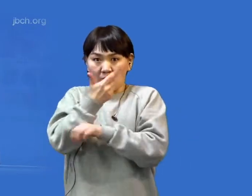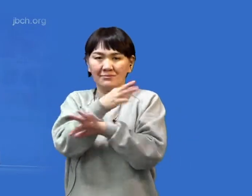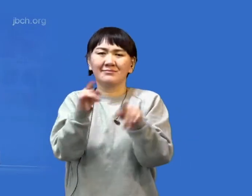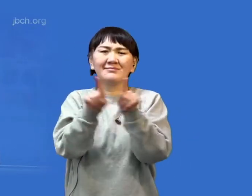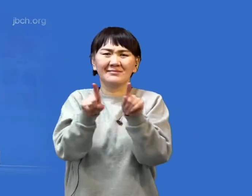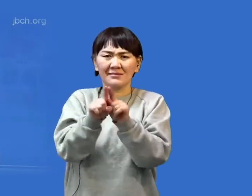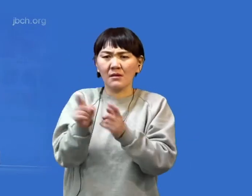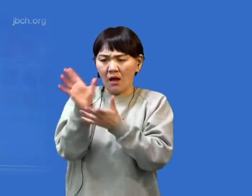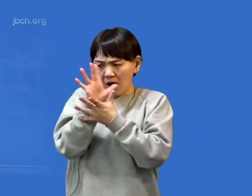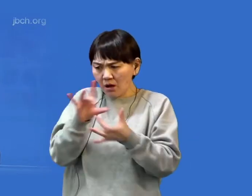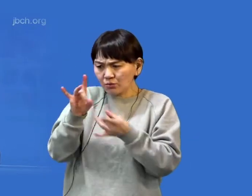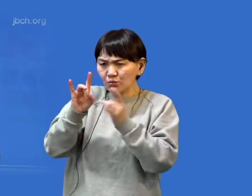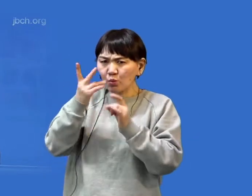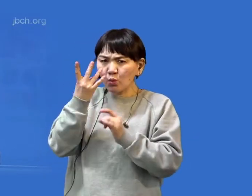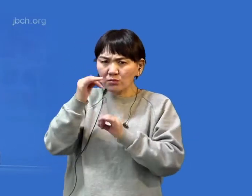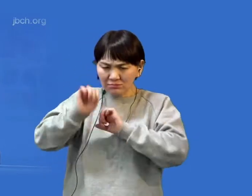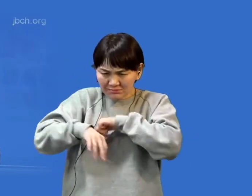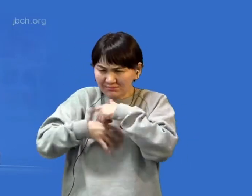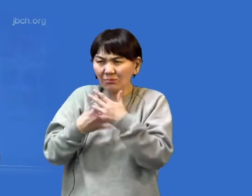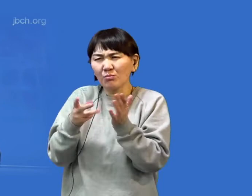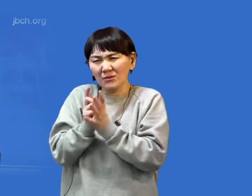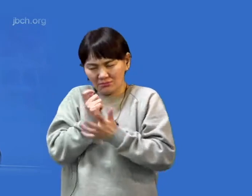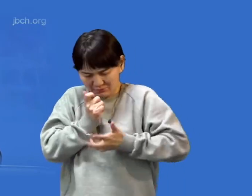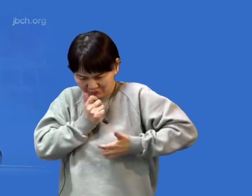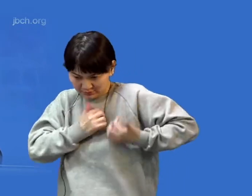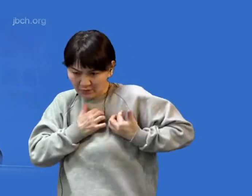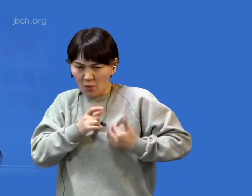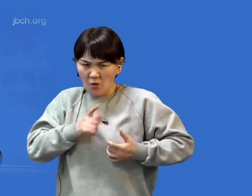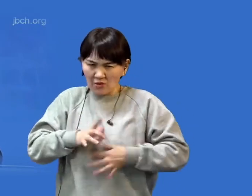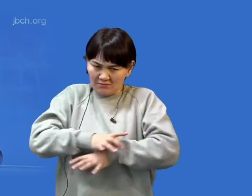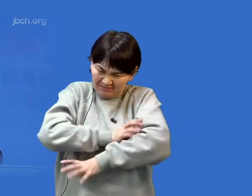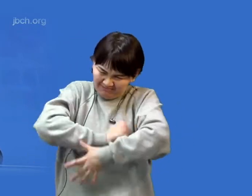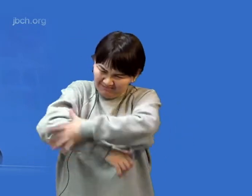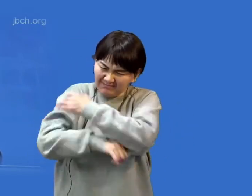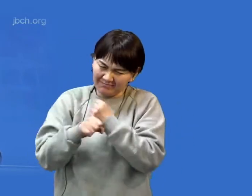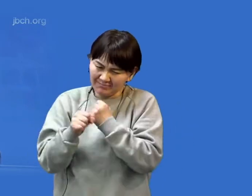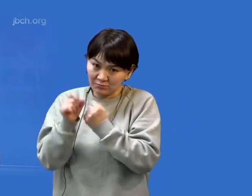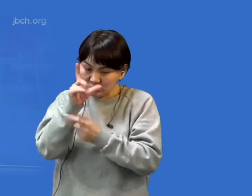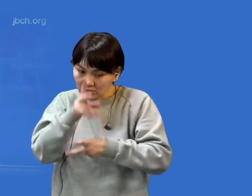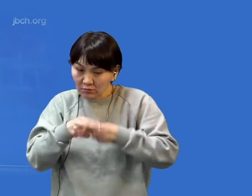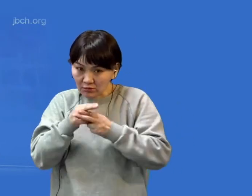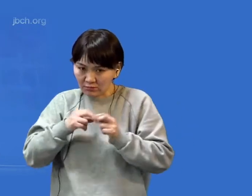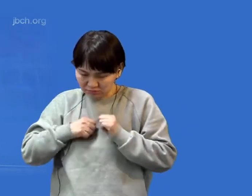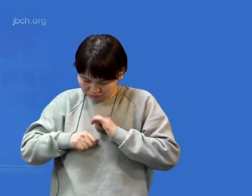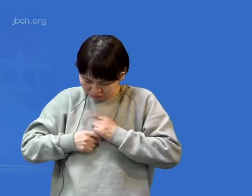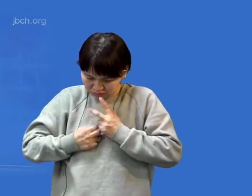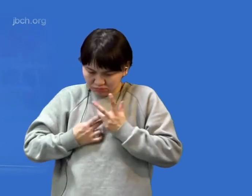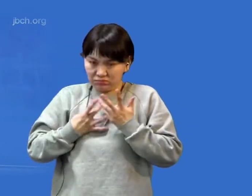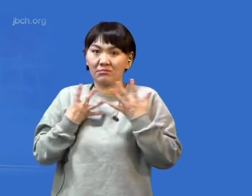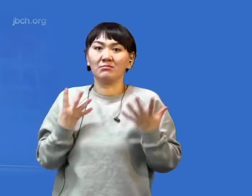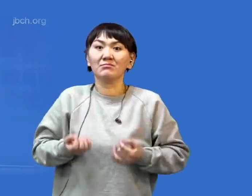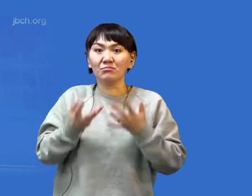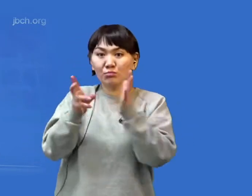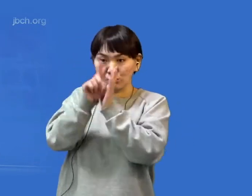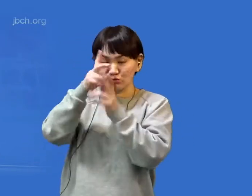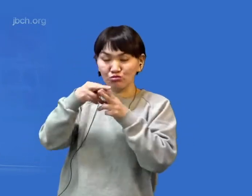хэрэгтэй. Тэгэд боломжтой өөрөөсөө гарах зүтгэлийг гаргах хэрэгтэй. Дэгжиж бурхан туслан нэстэй. Тэглээр